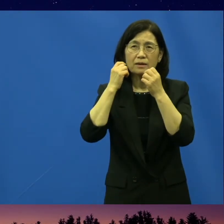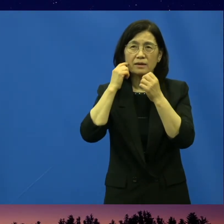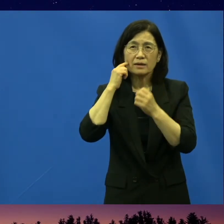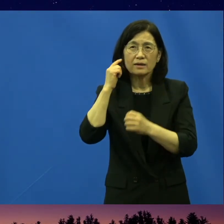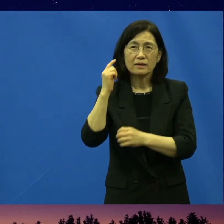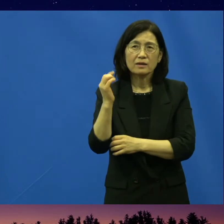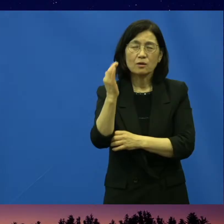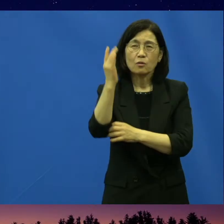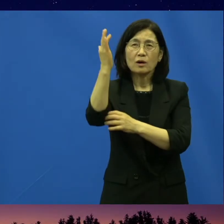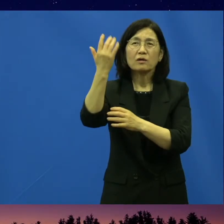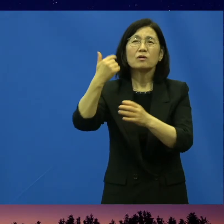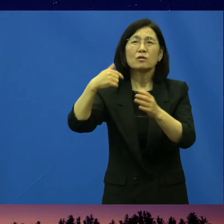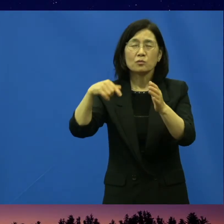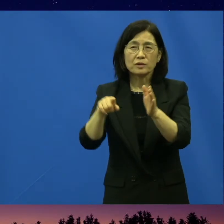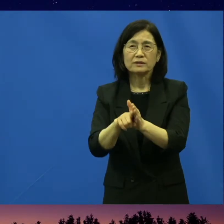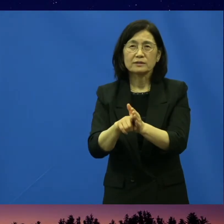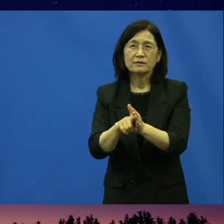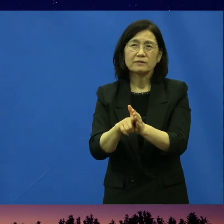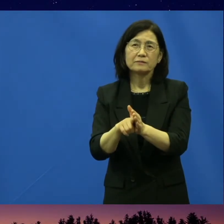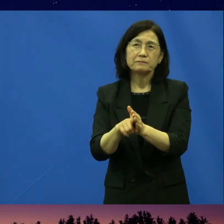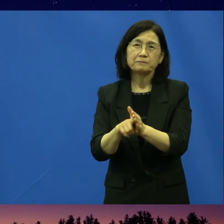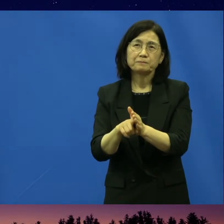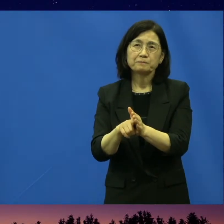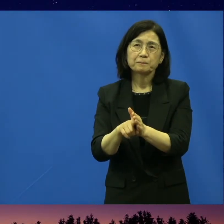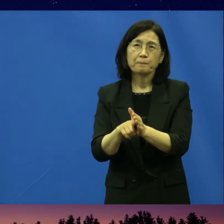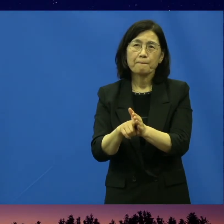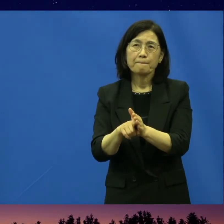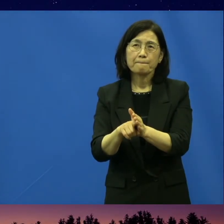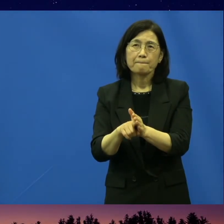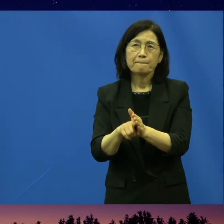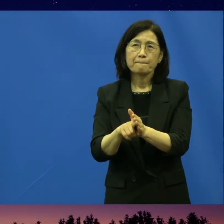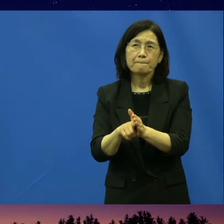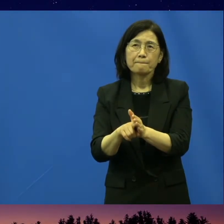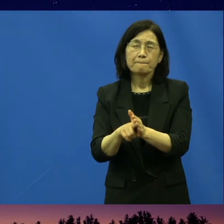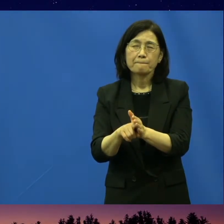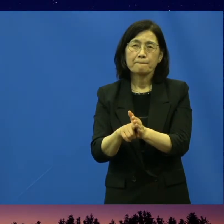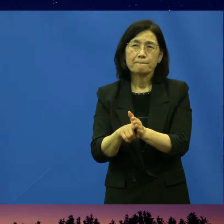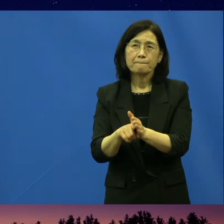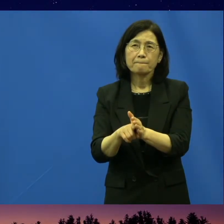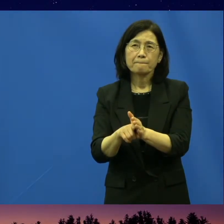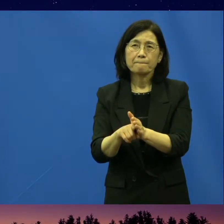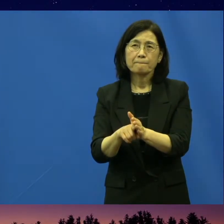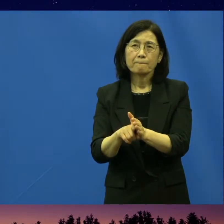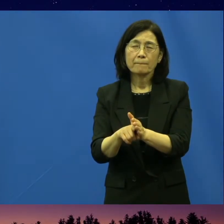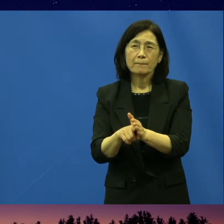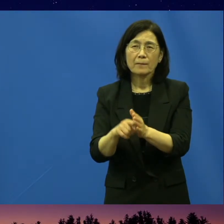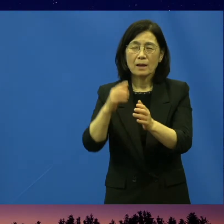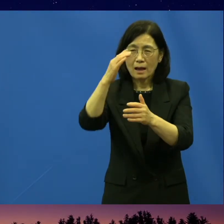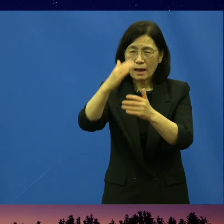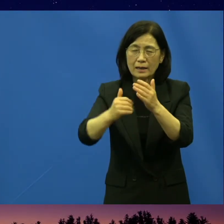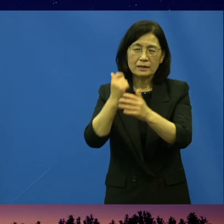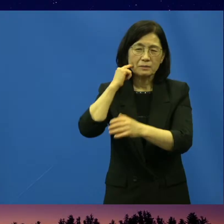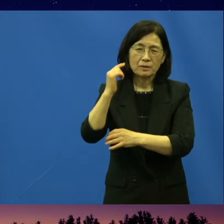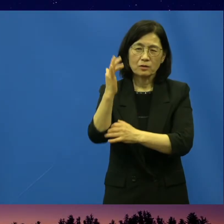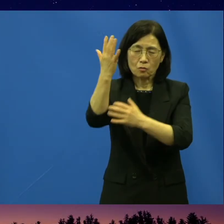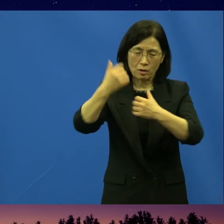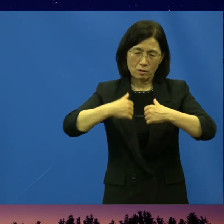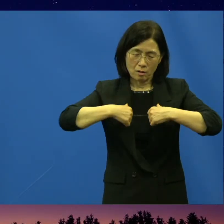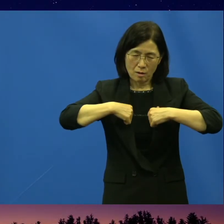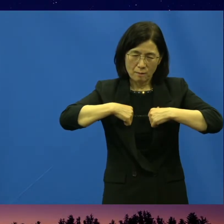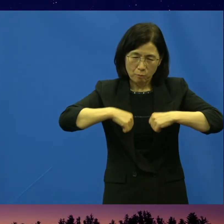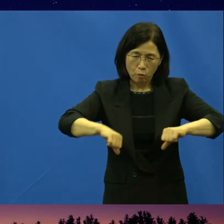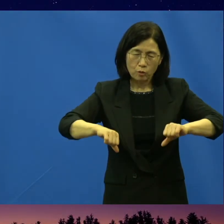하나님은 당신의 이 영광을 포기하신 적이 없습니다. 그리고 이 영광을 드러낼